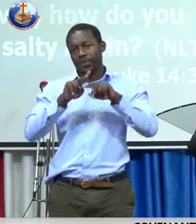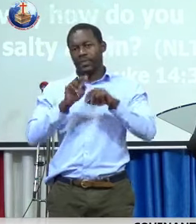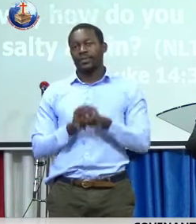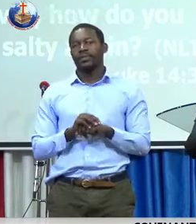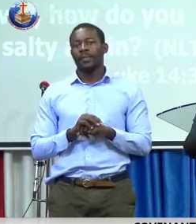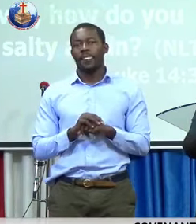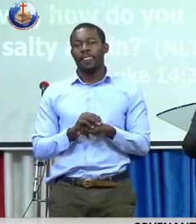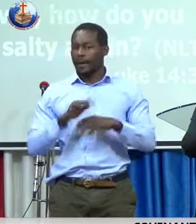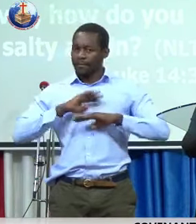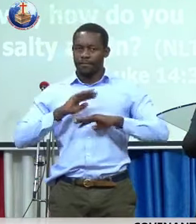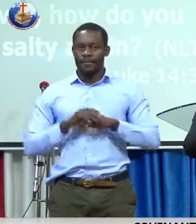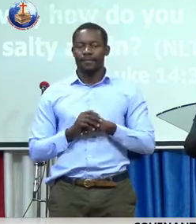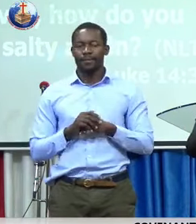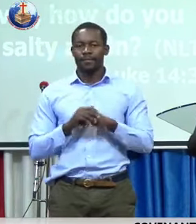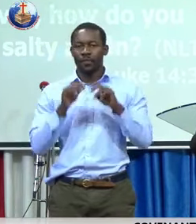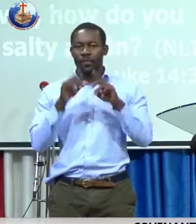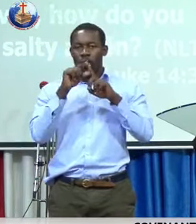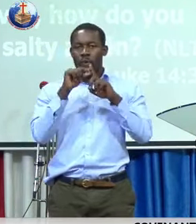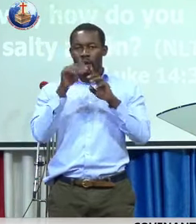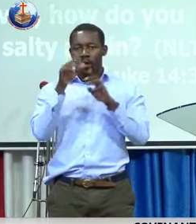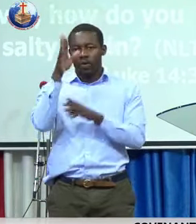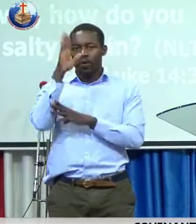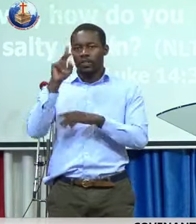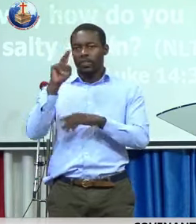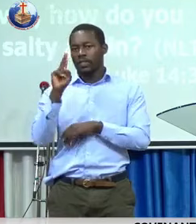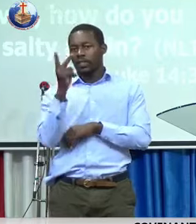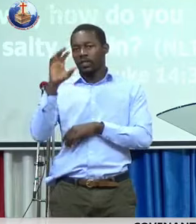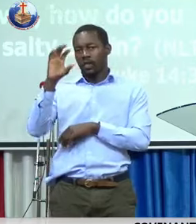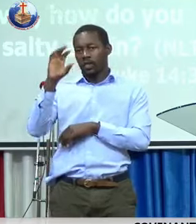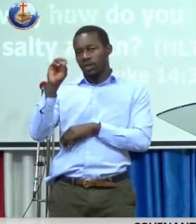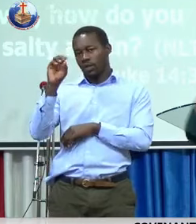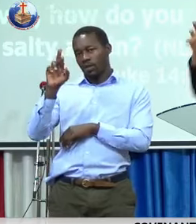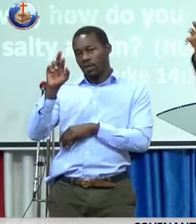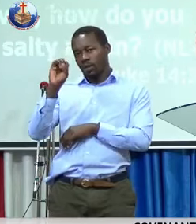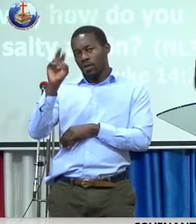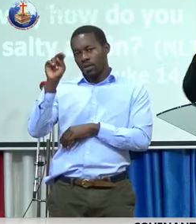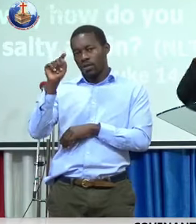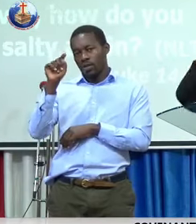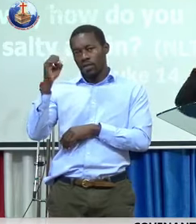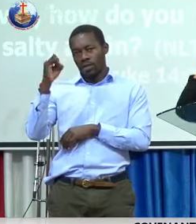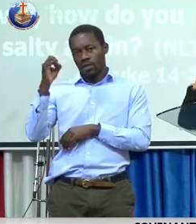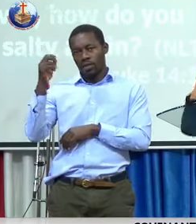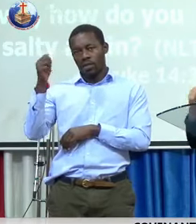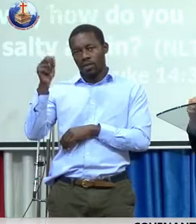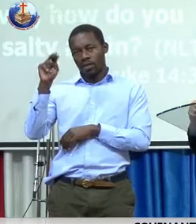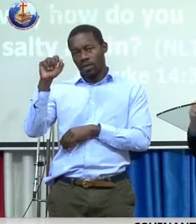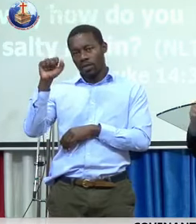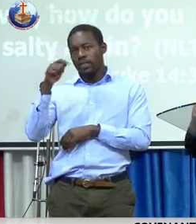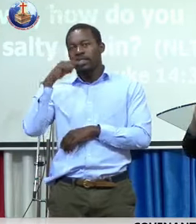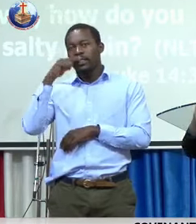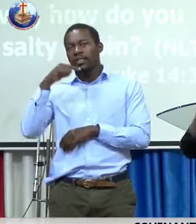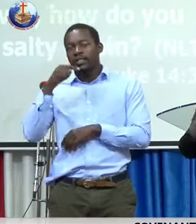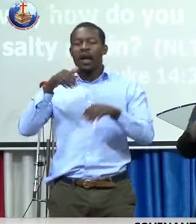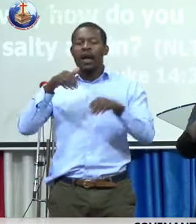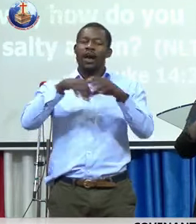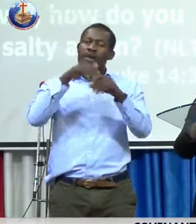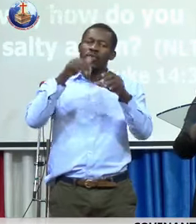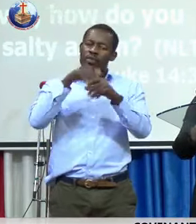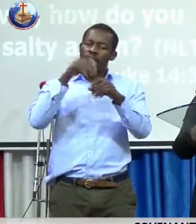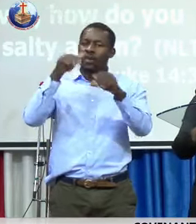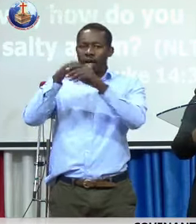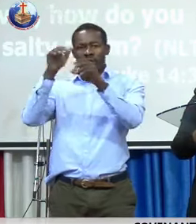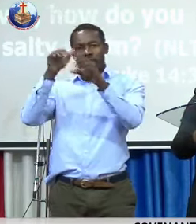chumvi na inatosha. The word of the Lord in 2 Corinthians 6:17 says, come out and be separate. Neno la Mungu katika wa